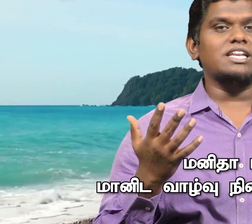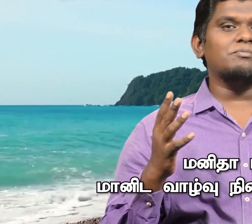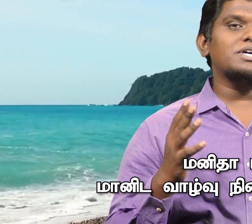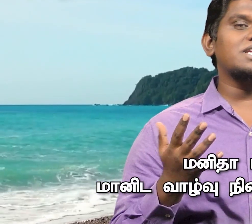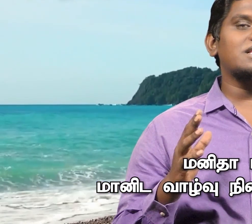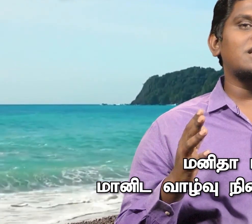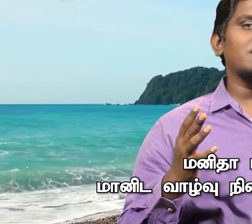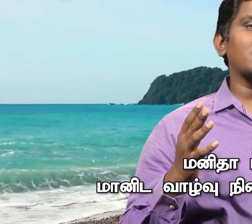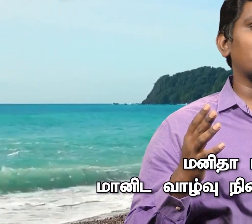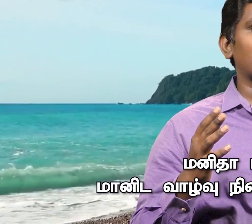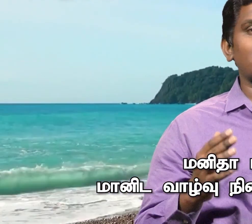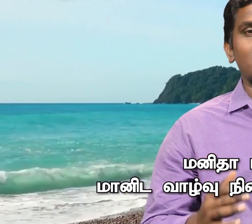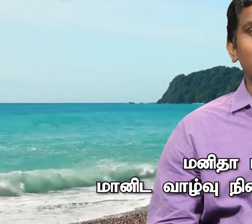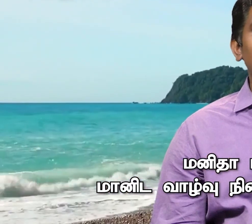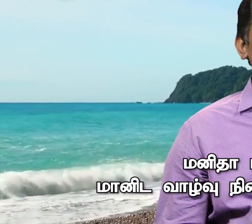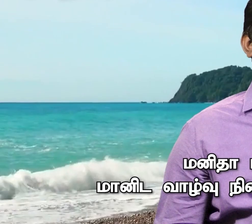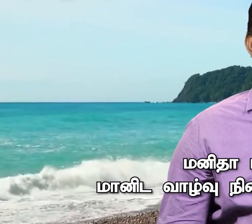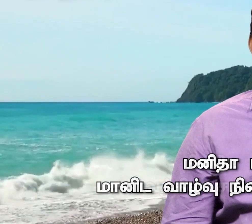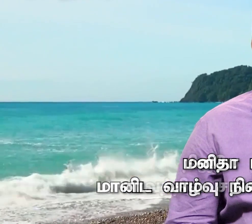வாழ்வு நிலைப்பதில்லையே